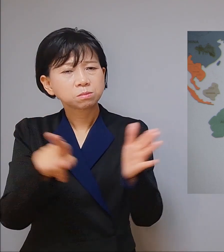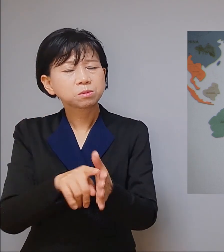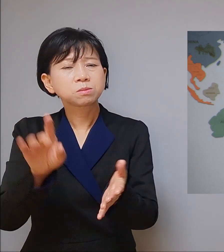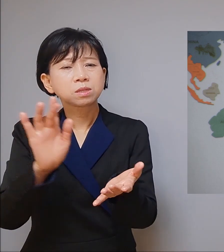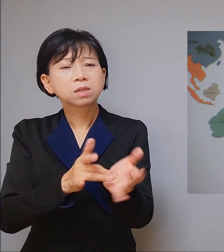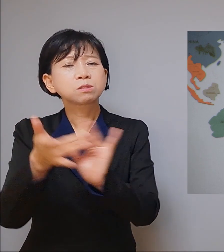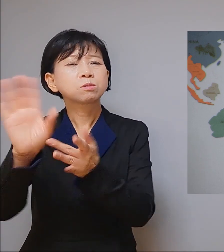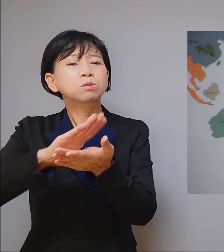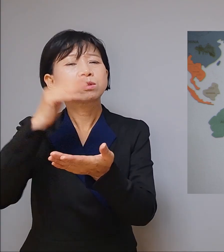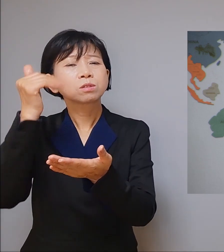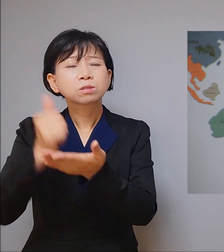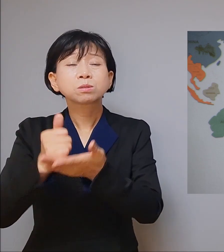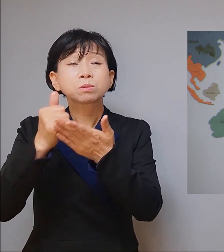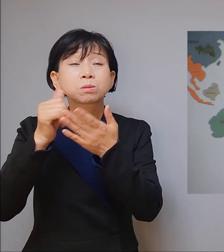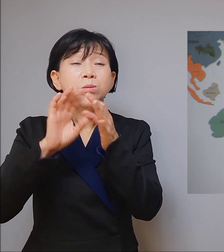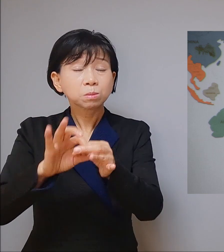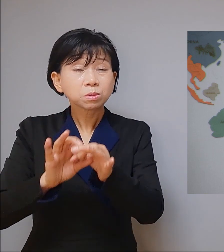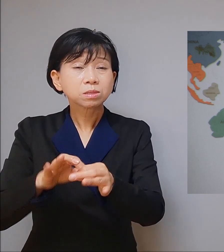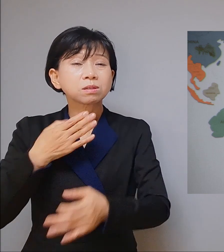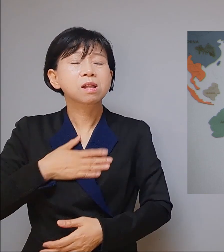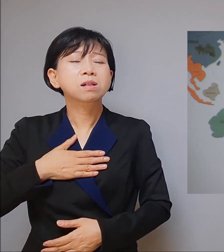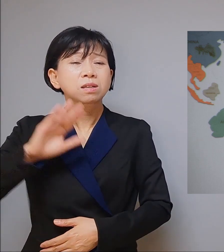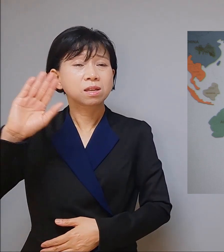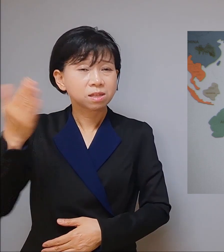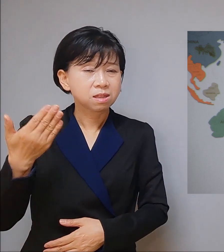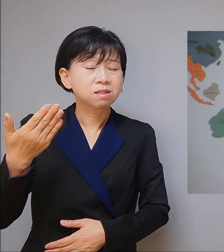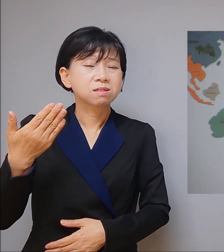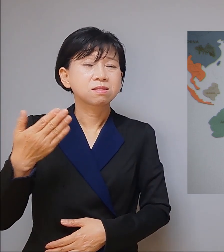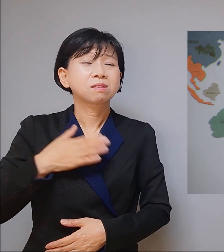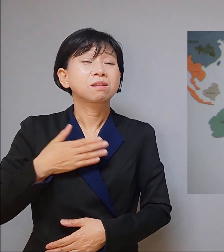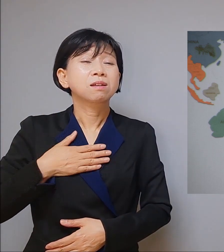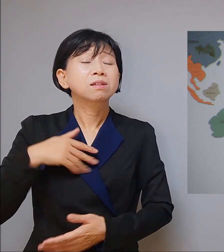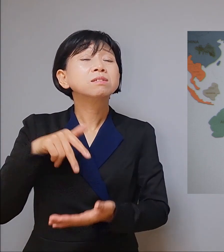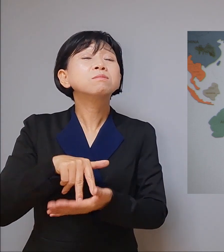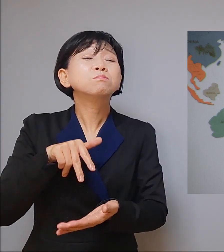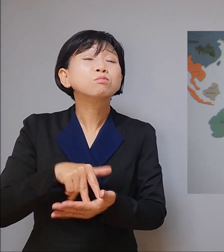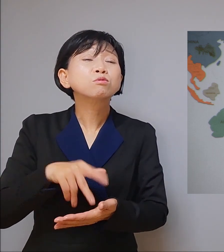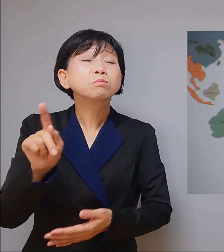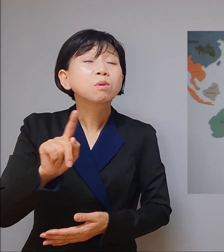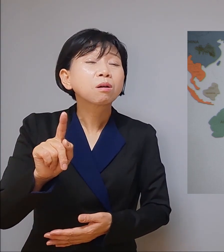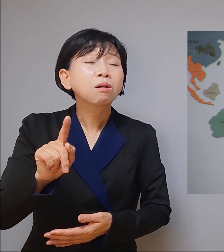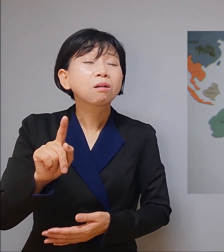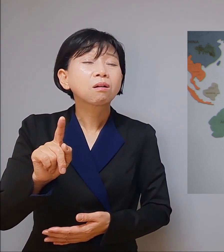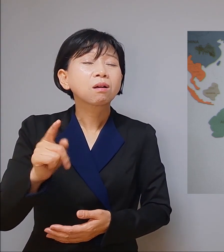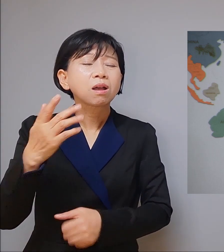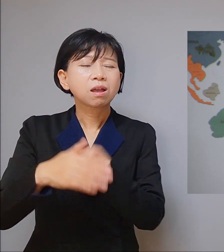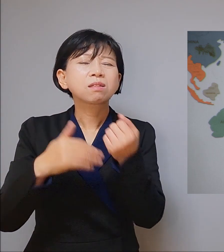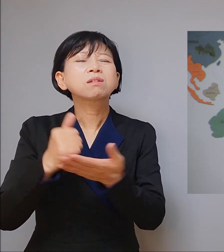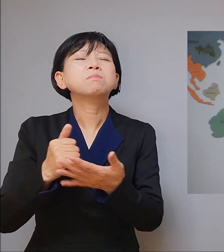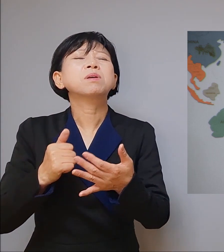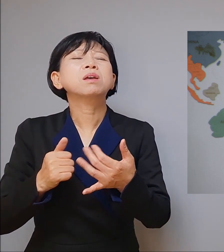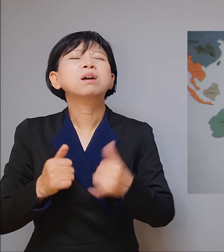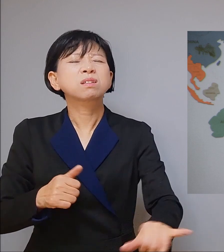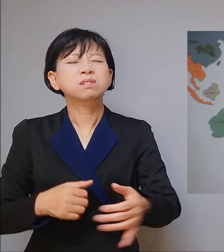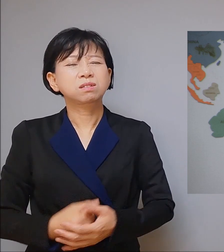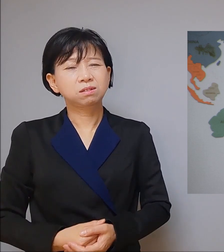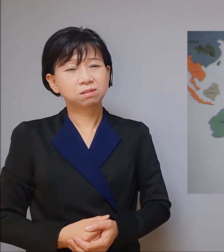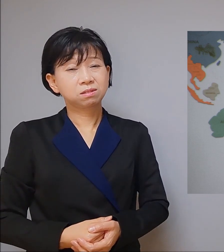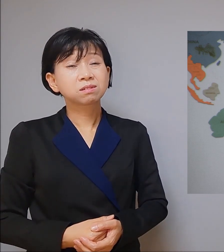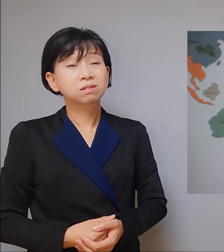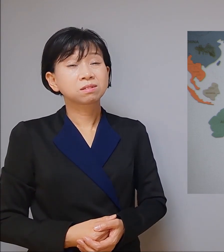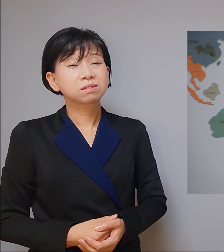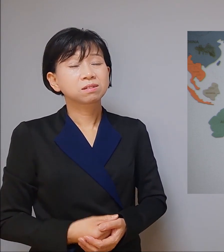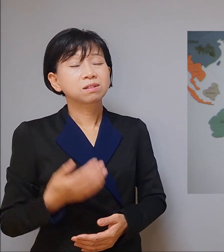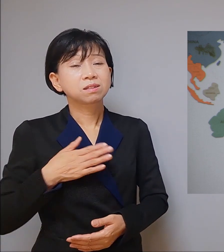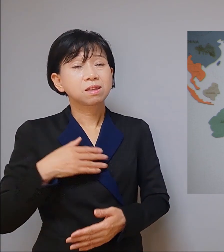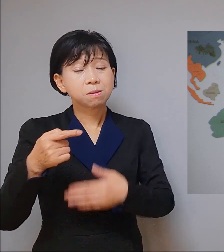된 우리의 새로운 신분입니다. 내 마음 그리스도의 집이 되어야 우리는 올바로 성장할